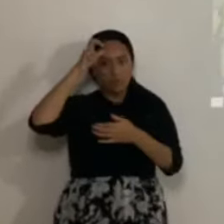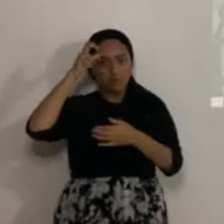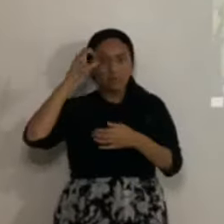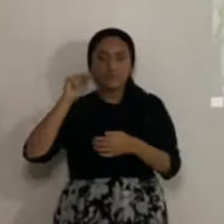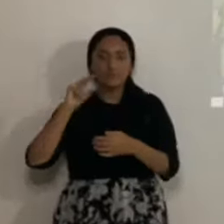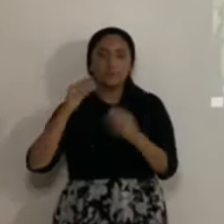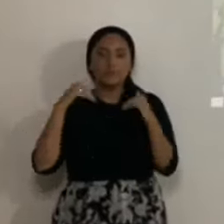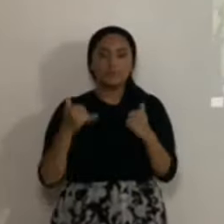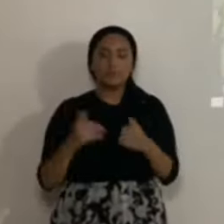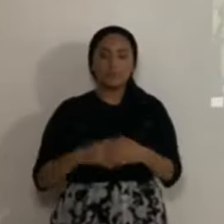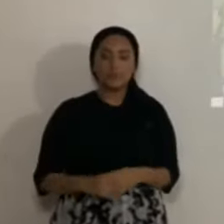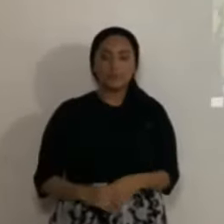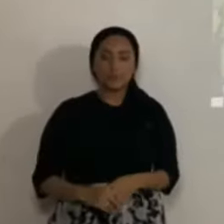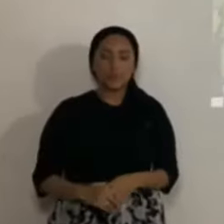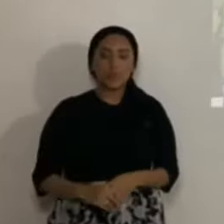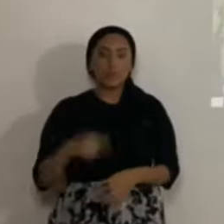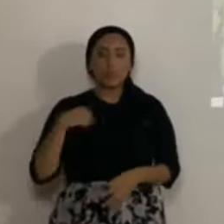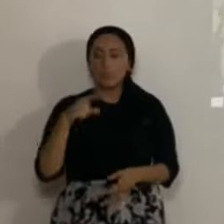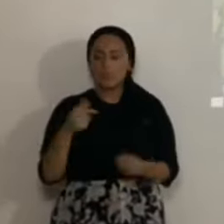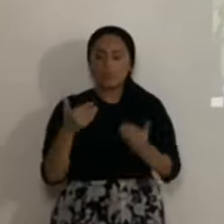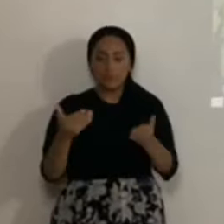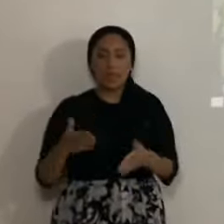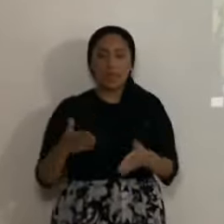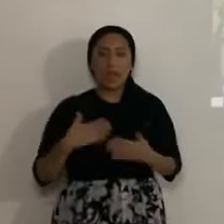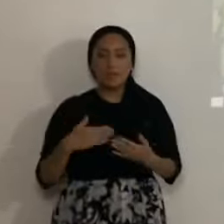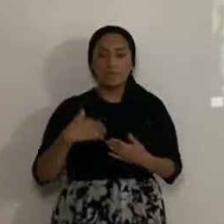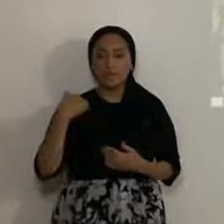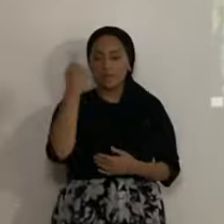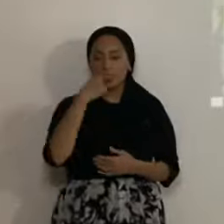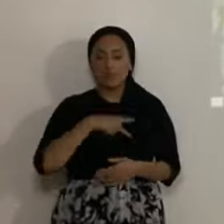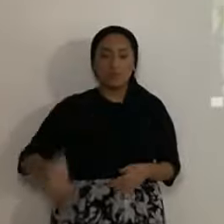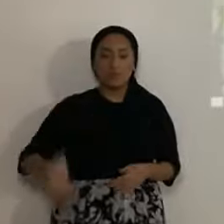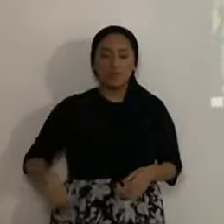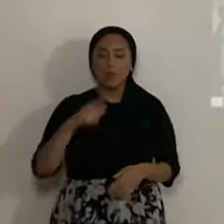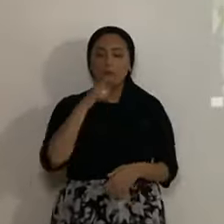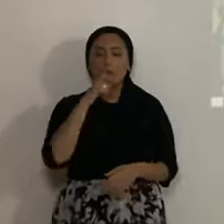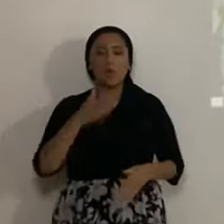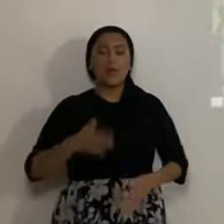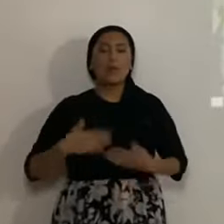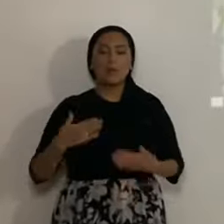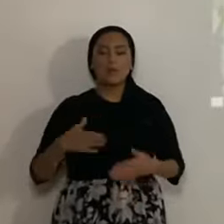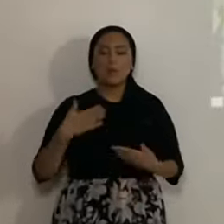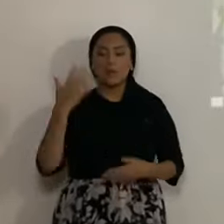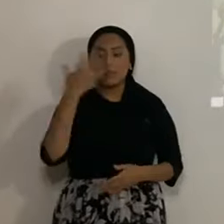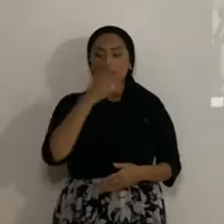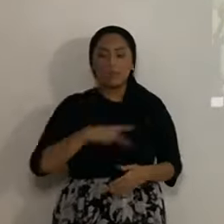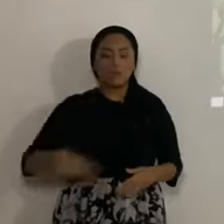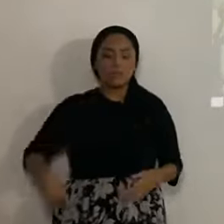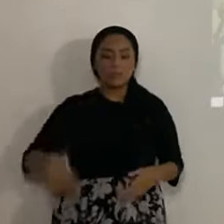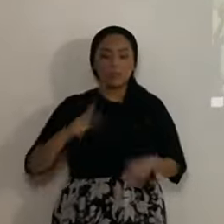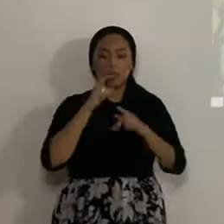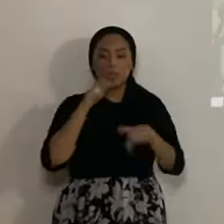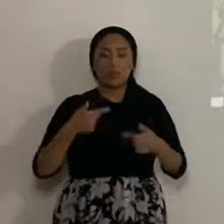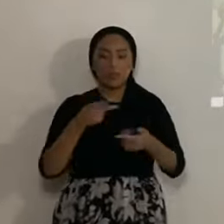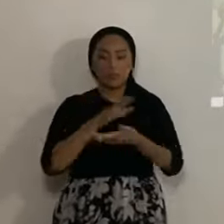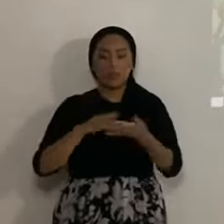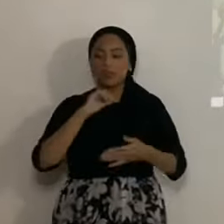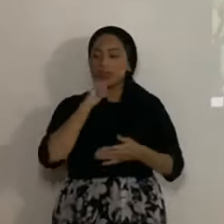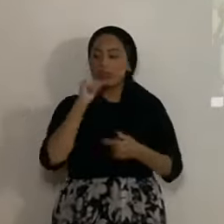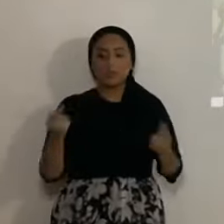Ahora, ¿qué hay que hacer? Alegrar el rostro del rey. ¿Quiénes alegramos el rostro del rey? Los santos. No los